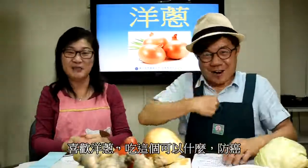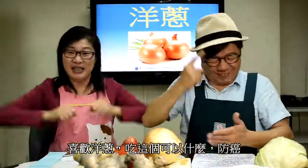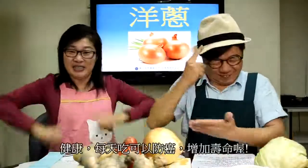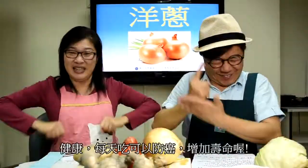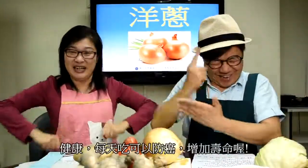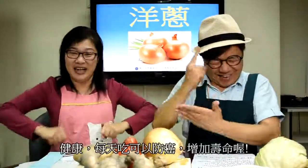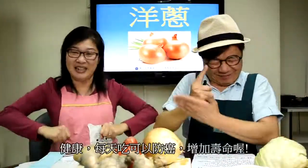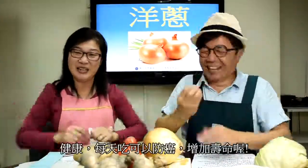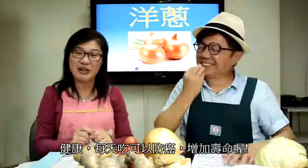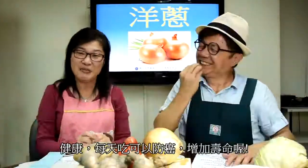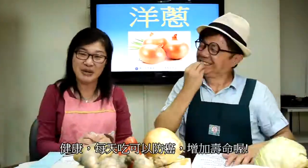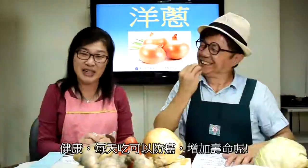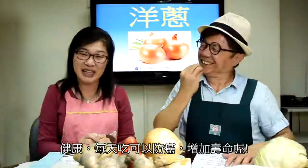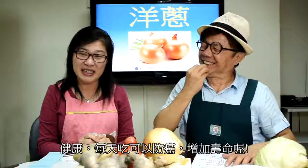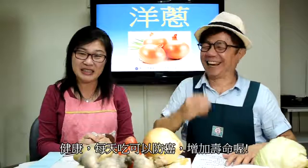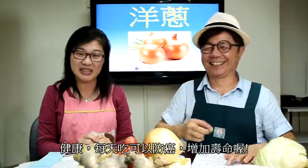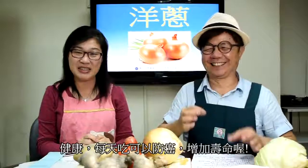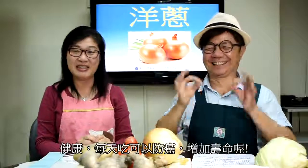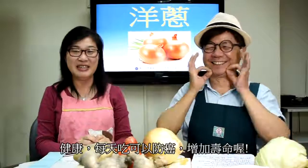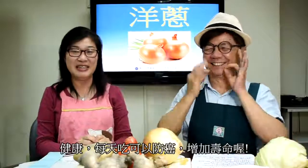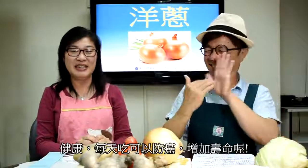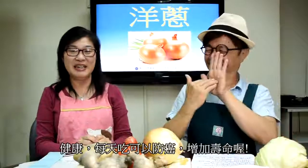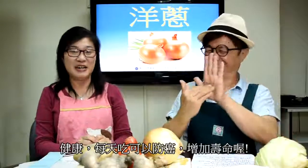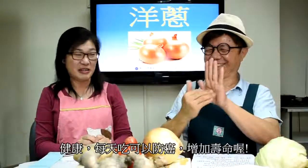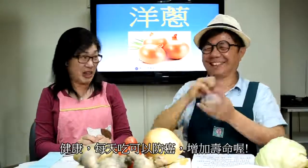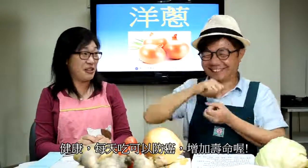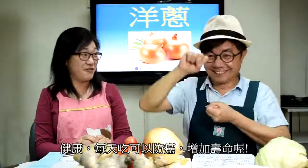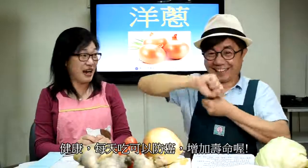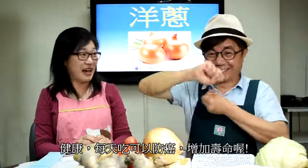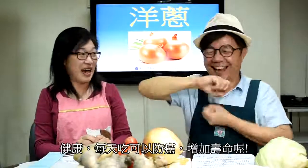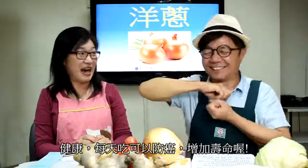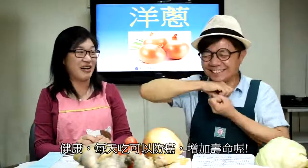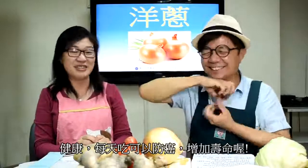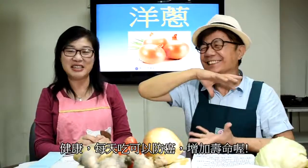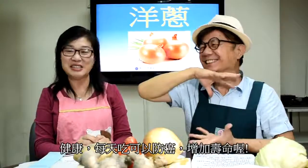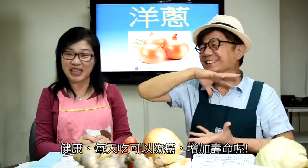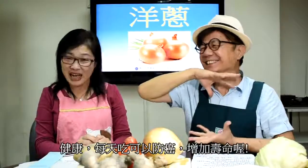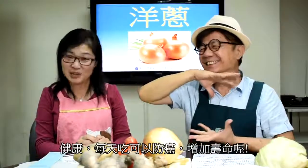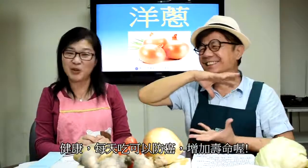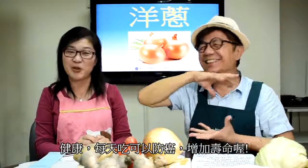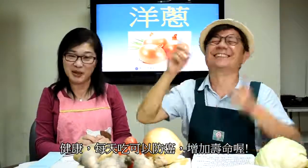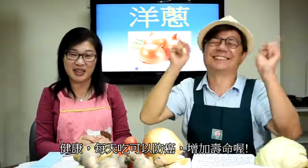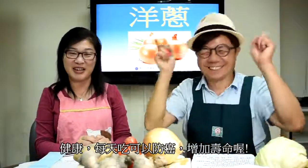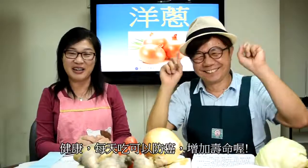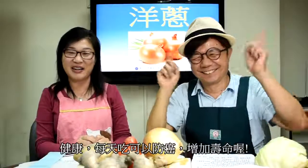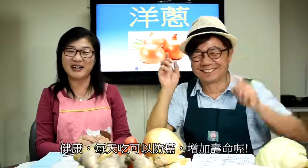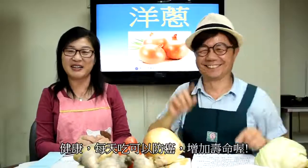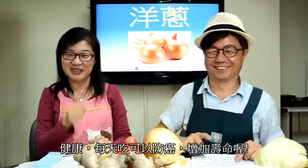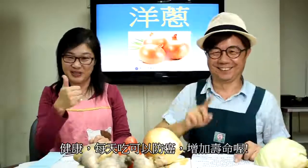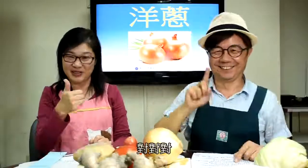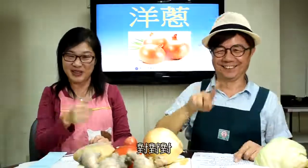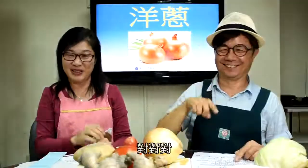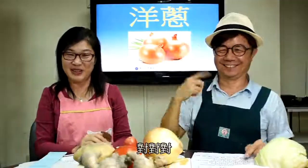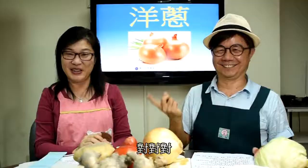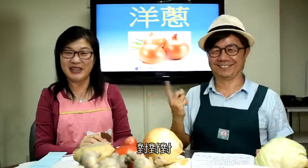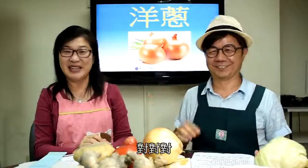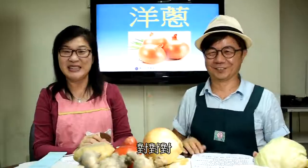健康，每天吃可以防癌哦，增加寿命哦。对对对，下一